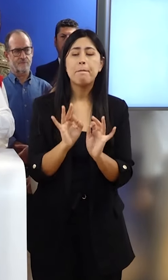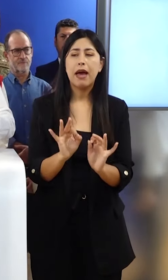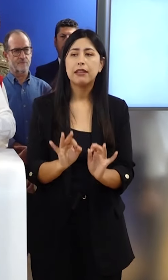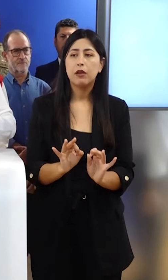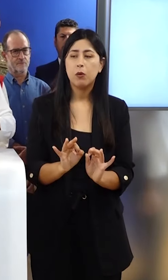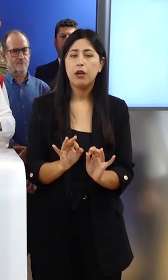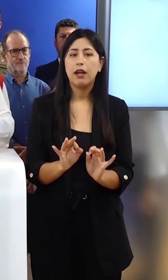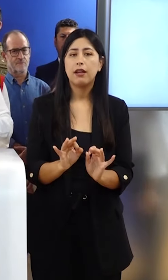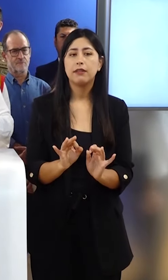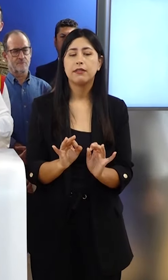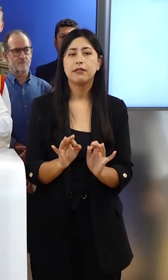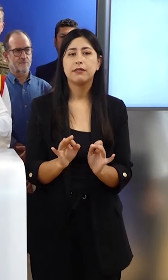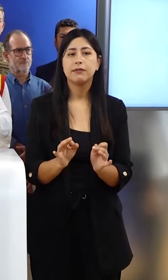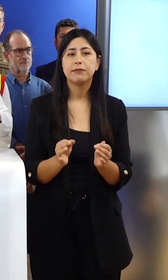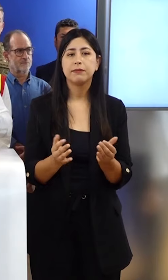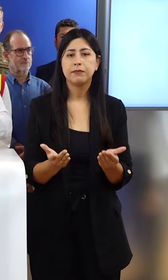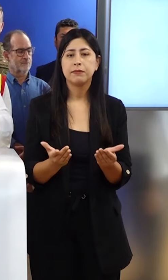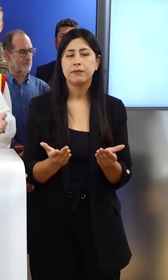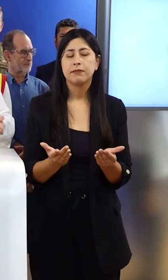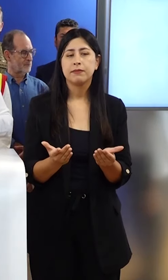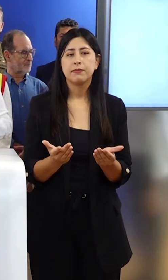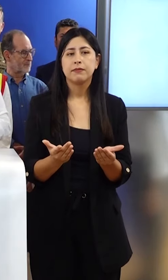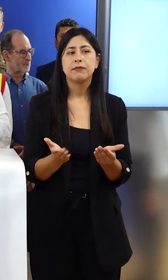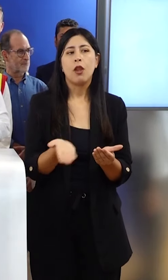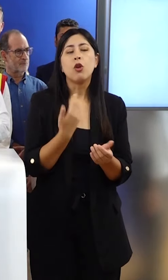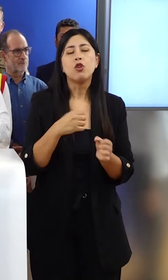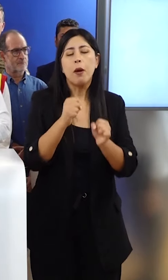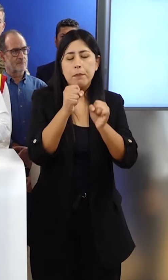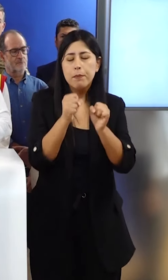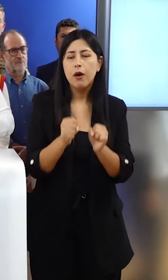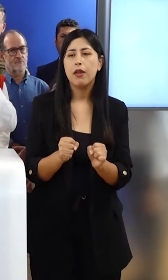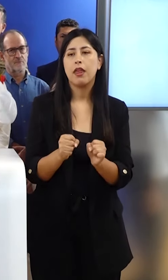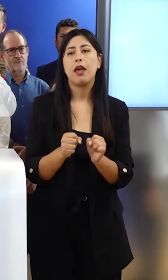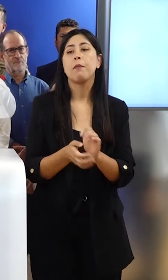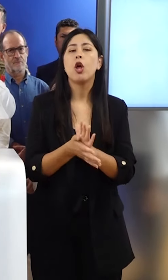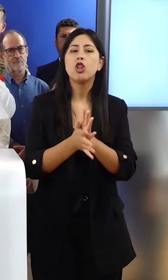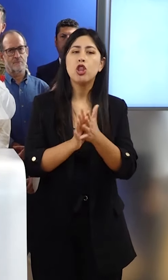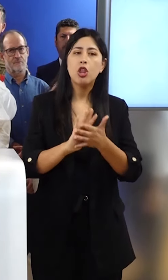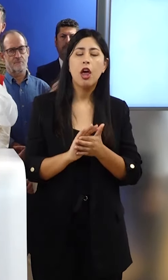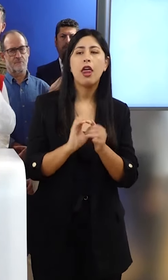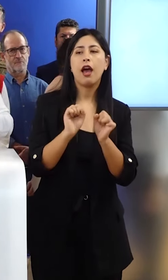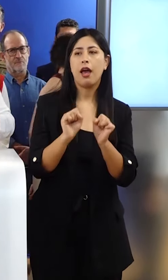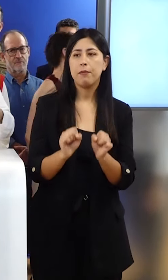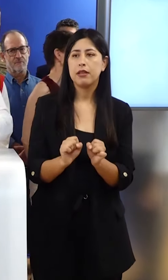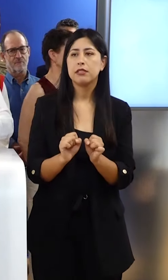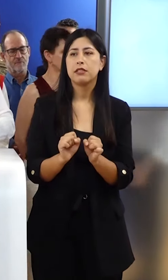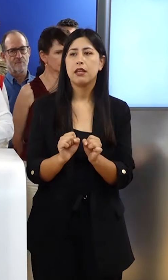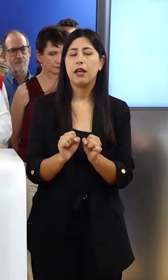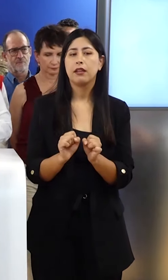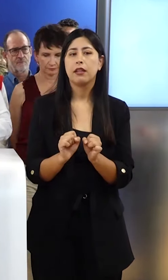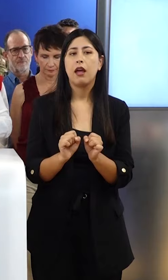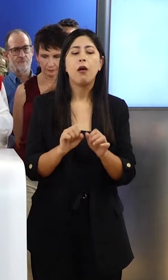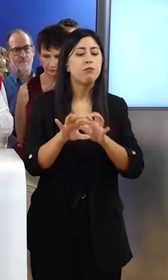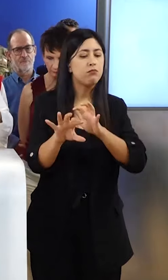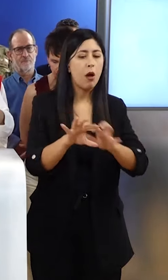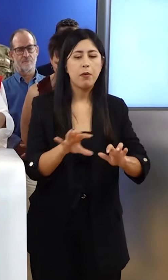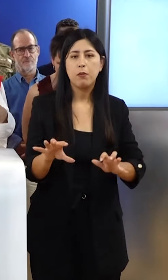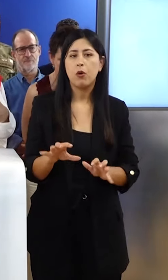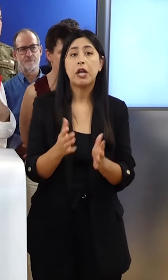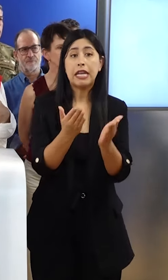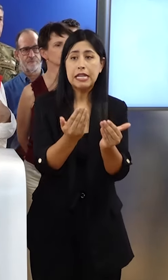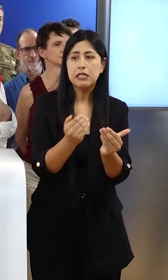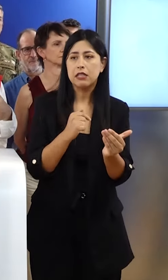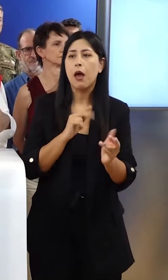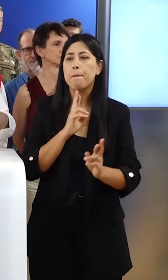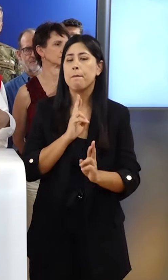Eh no eh digamos tenemos la capacidad suficiente para eh generar los recursos que se requieren y por lo